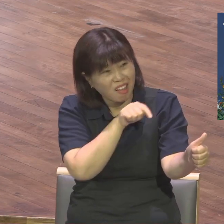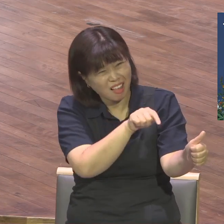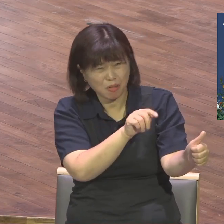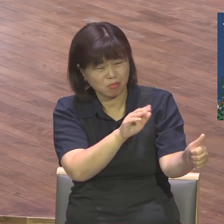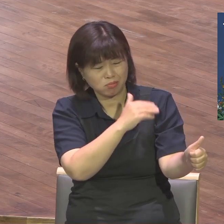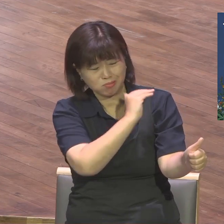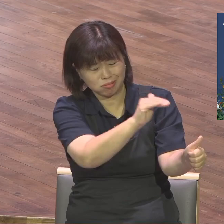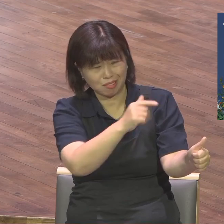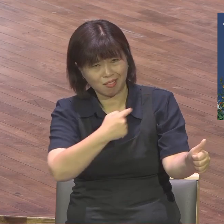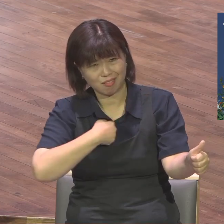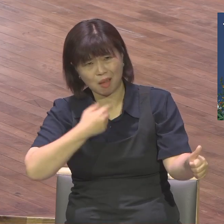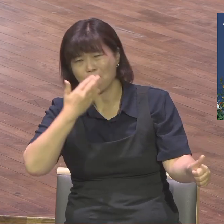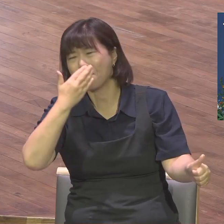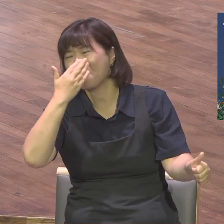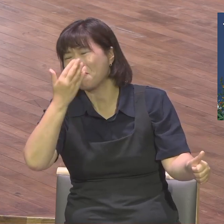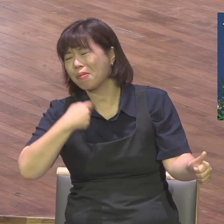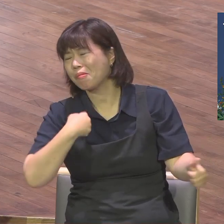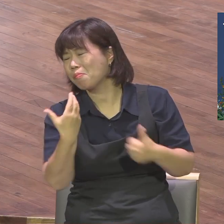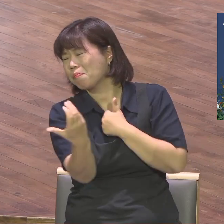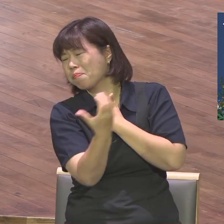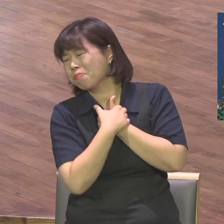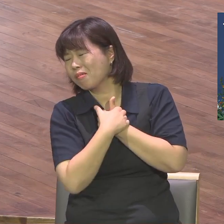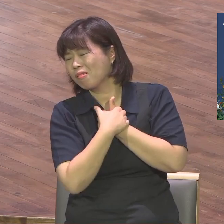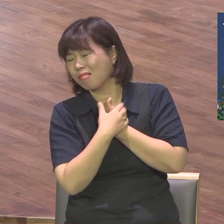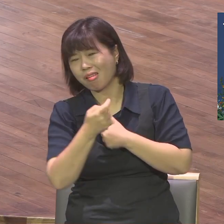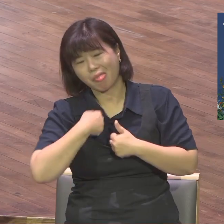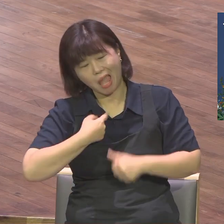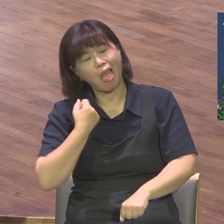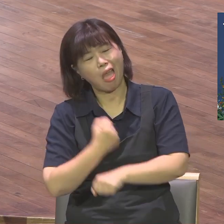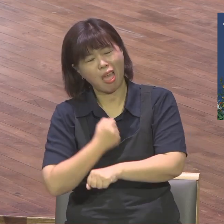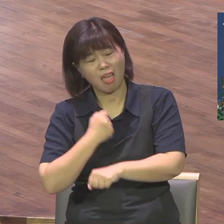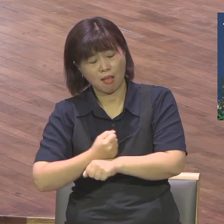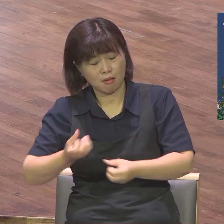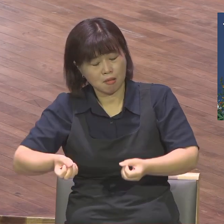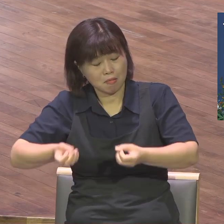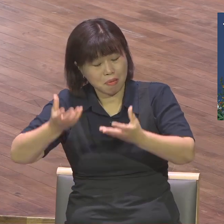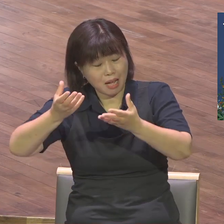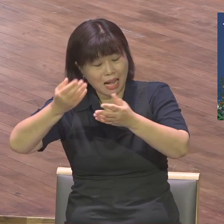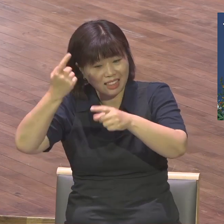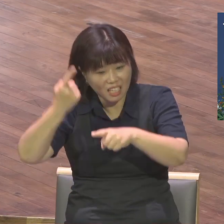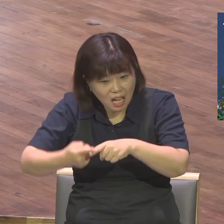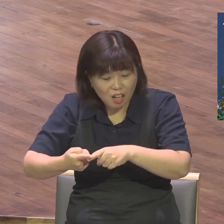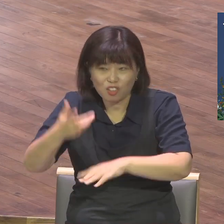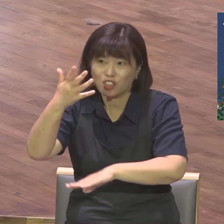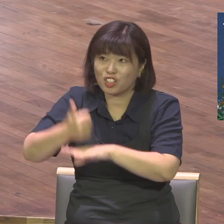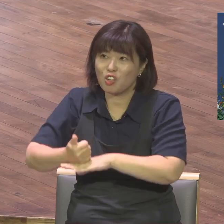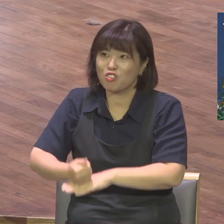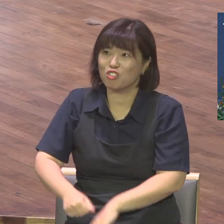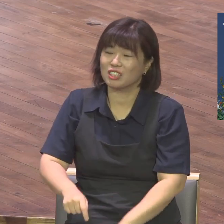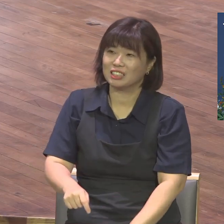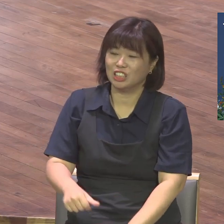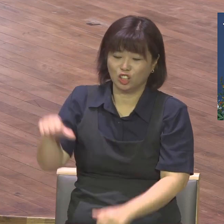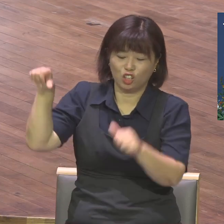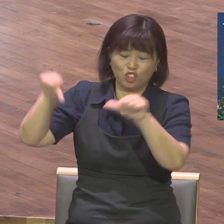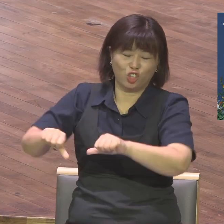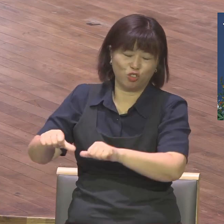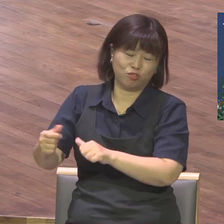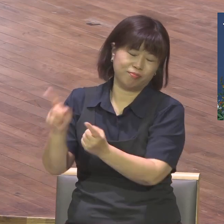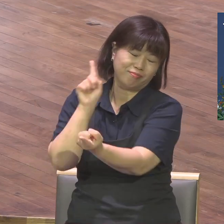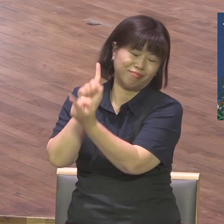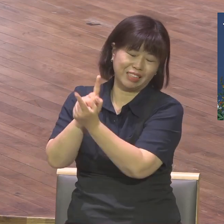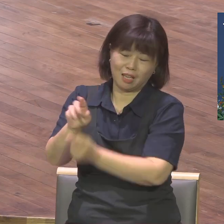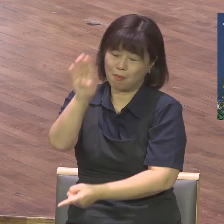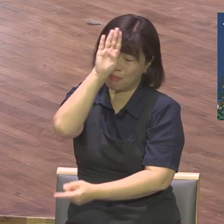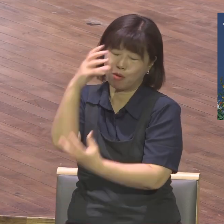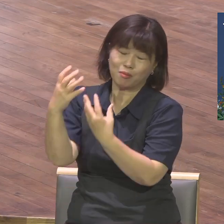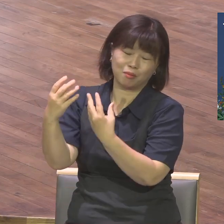그래서 문둥병자가 되니까 별궁으로 격리가 되었습니다. 격리돼 격리. 그 대신에 아들 요담이 통치를